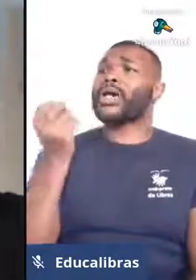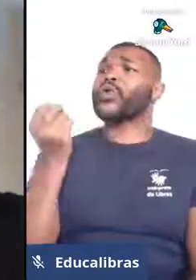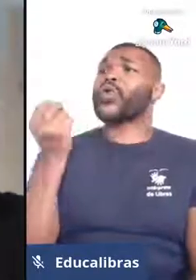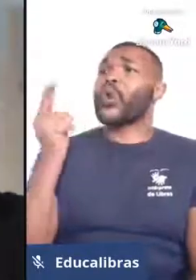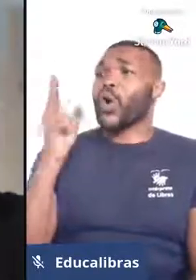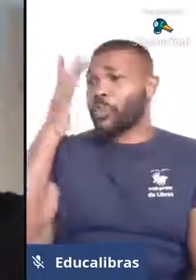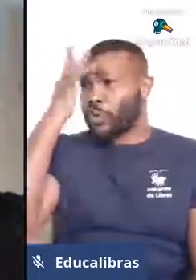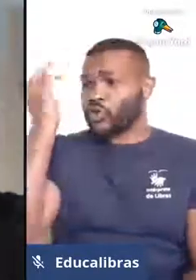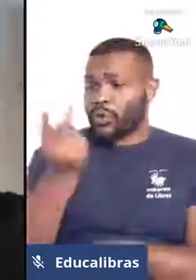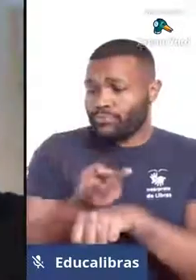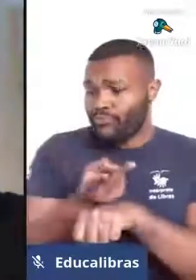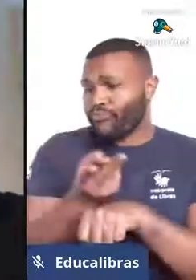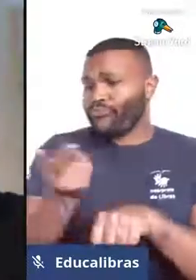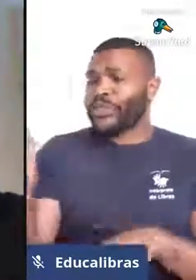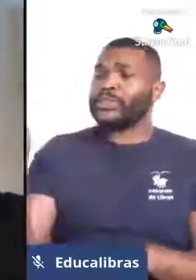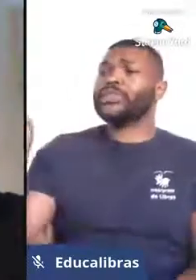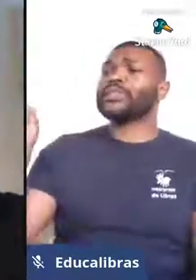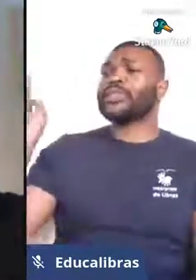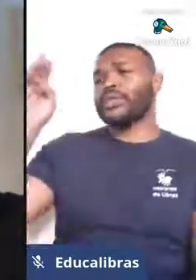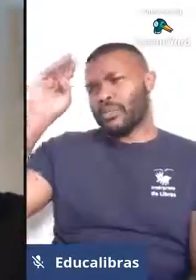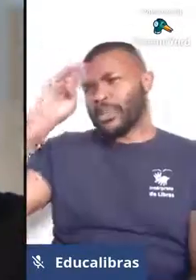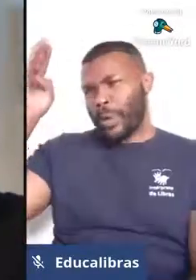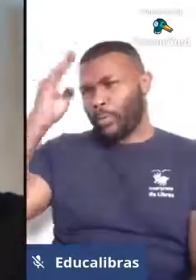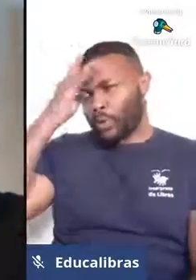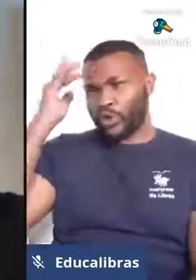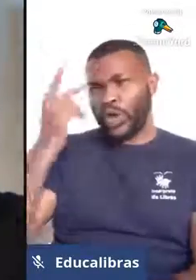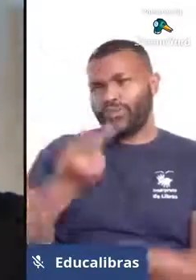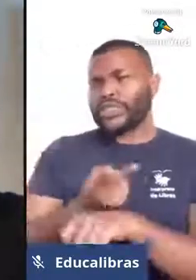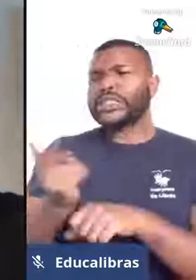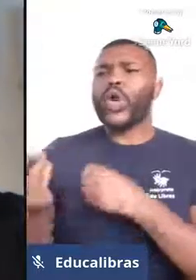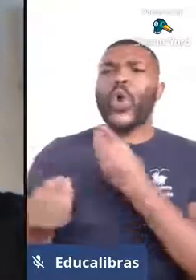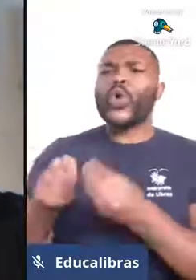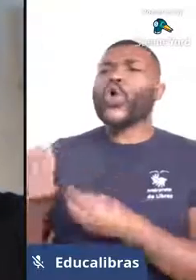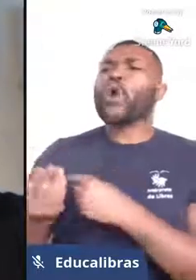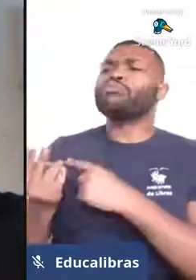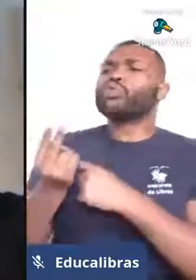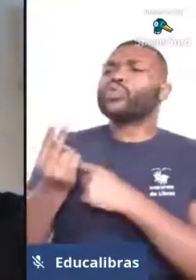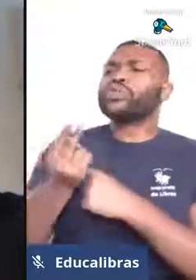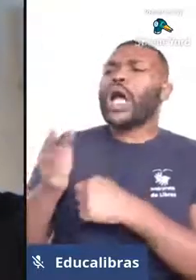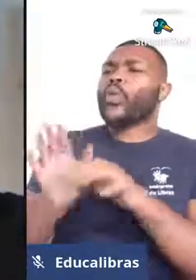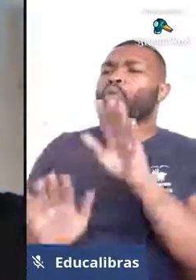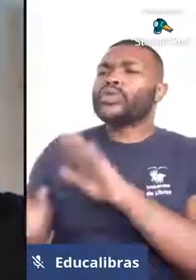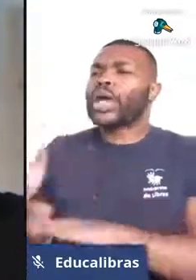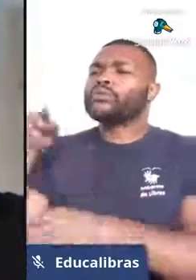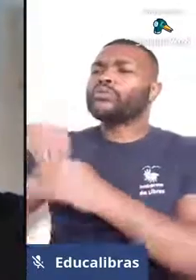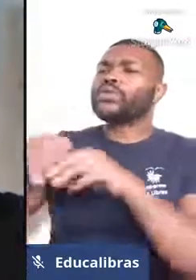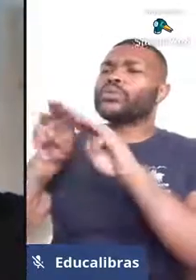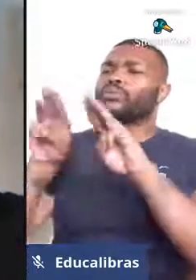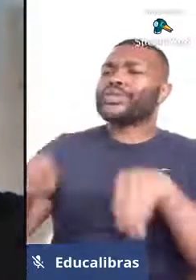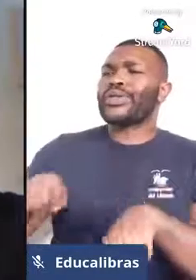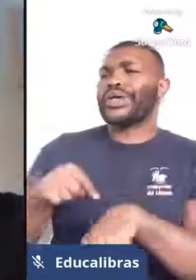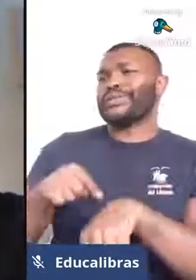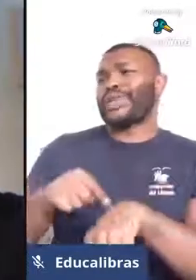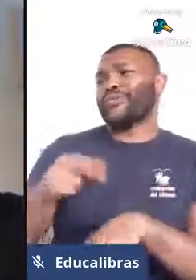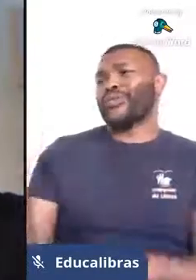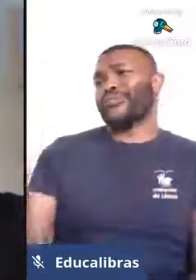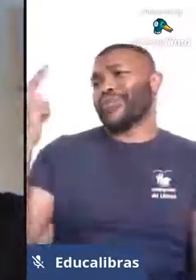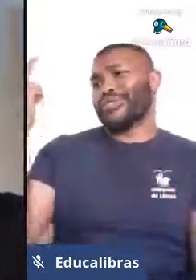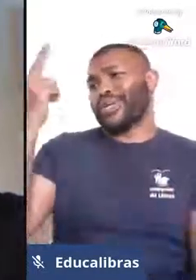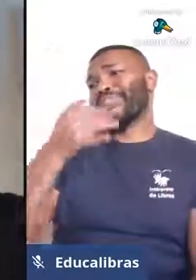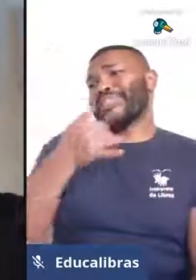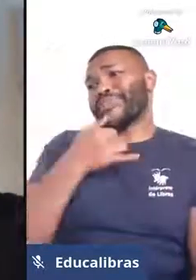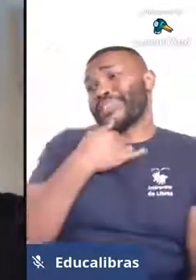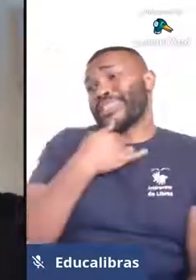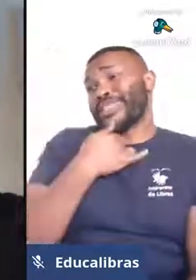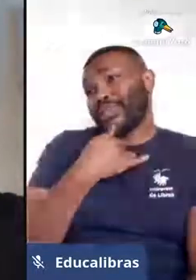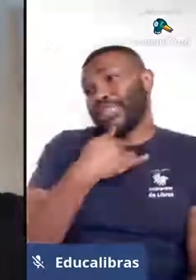visitantes, principalmente dos visitantes, que precauções tomar. Não vai dar tempo da gente falar isso, infelizmente,